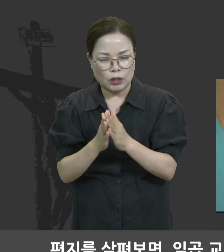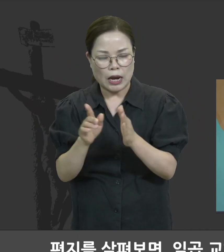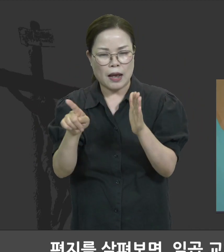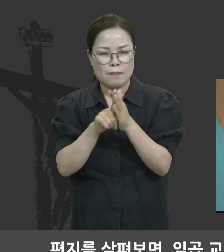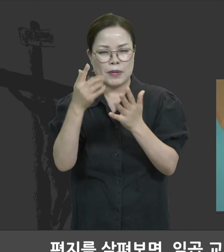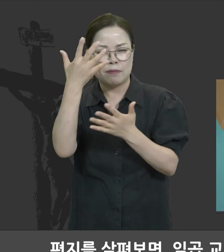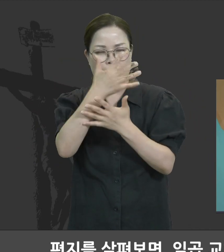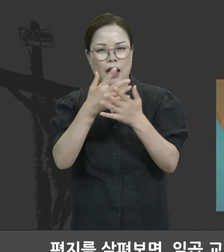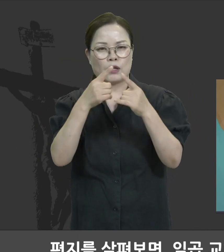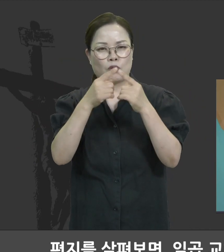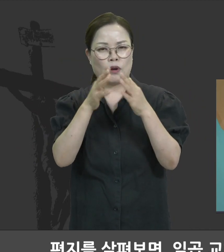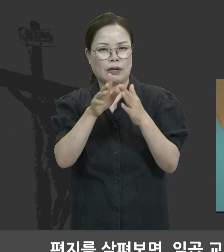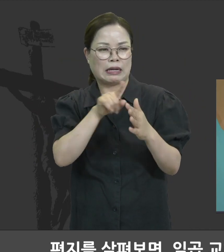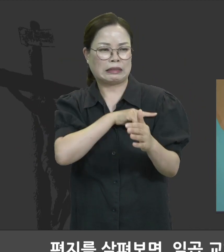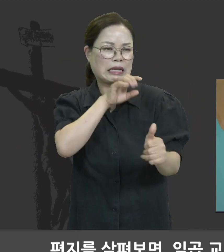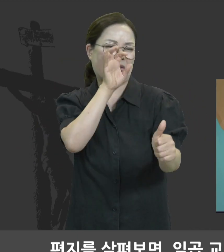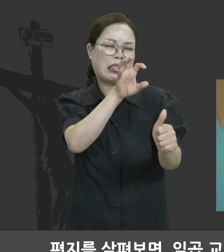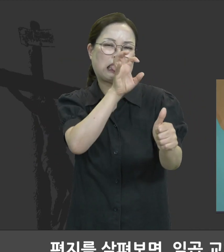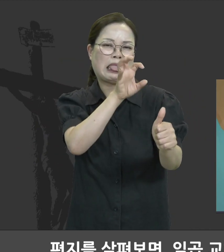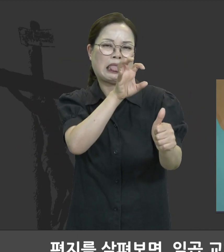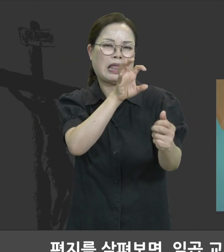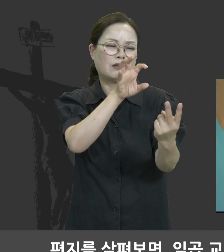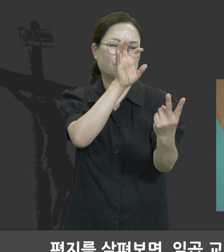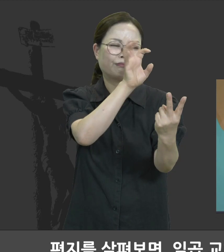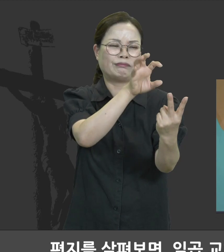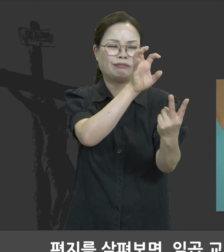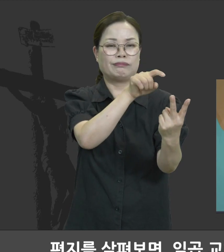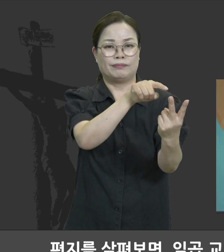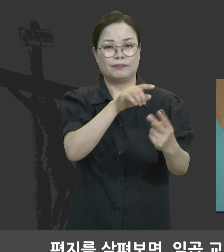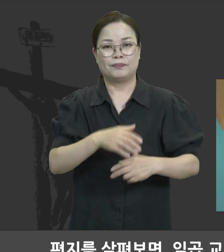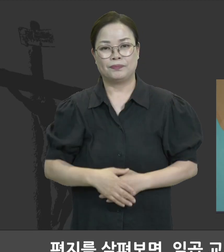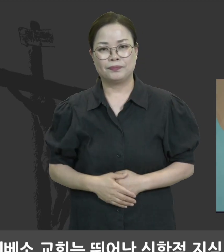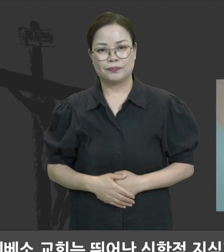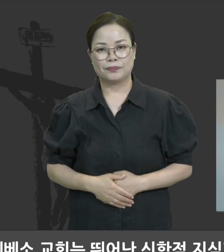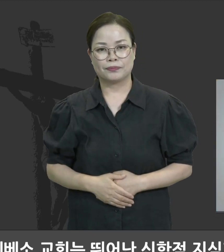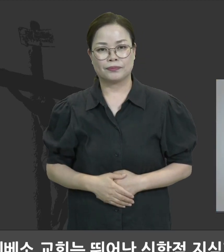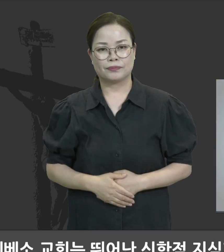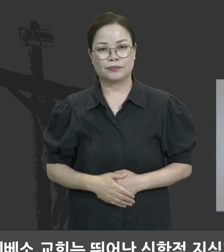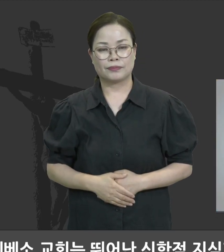라오디게아 교회가 가장 크게 책망받는 것을 볼 수 있습니다.